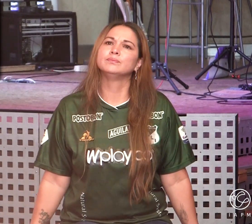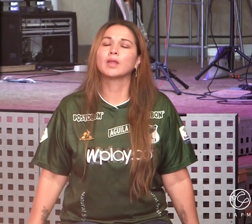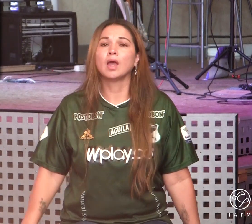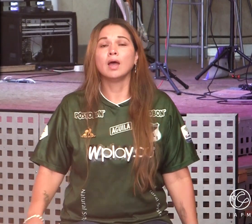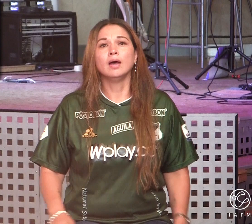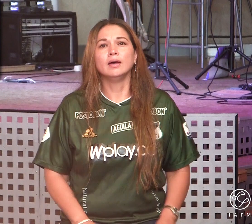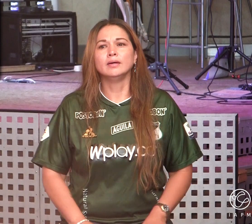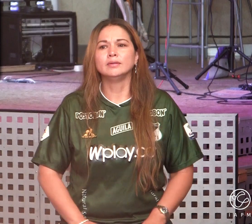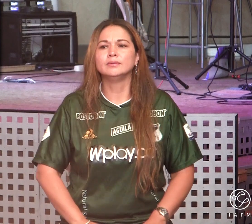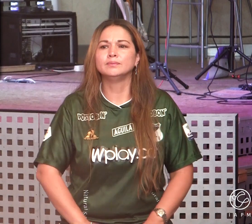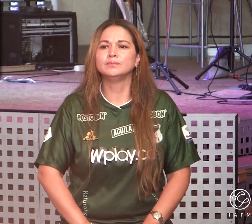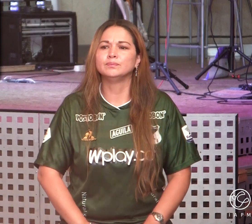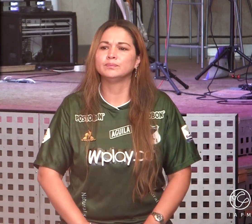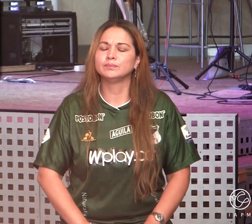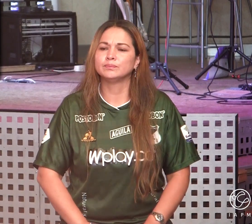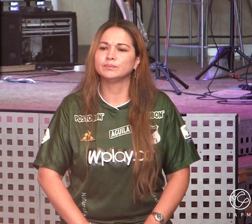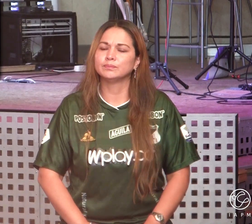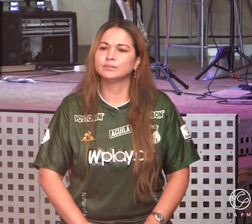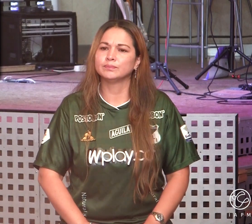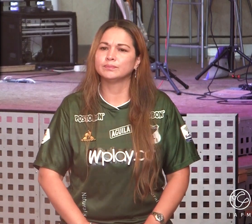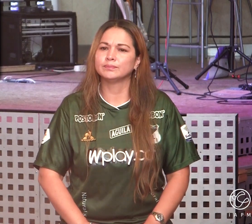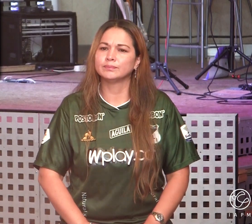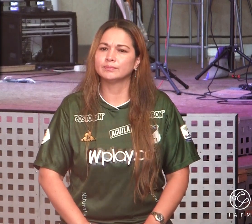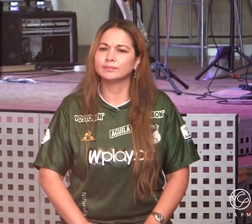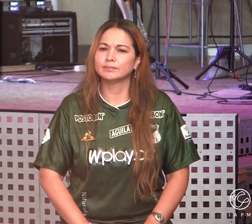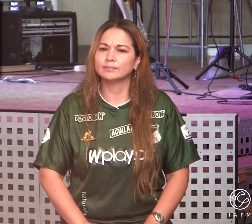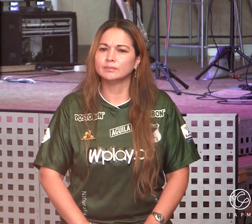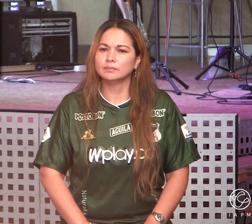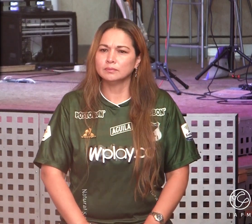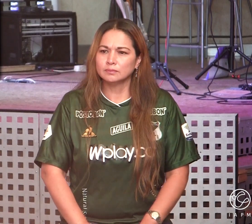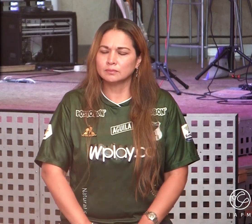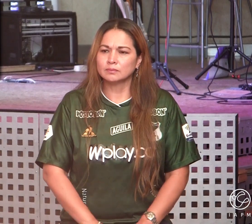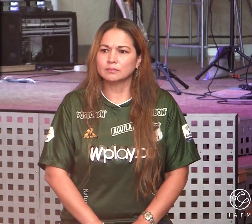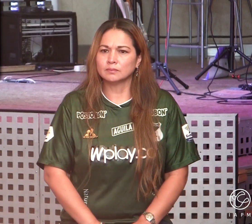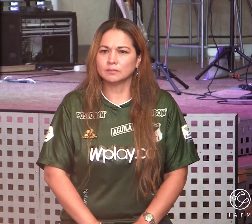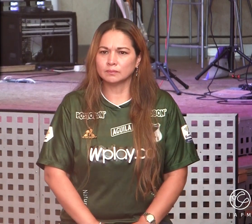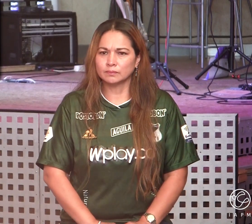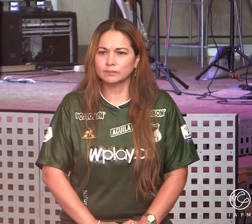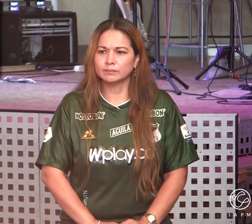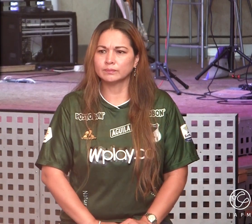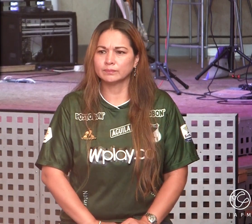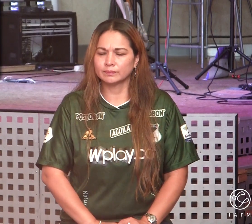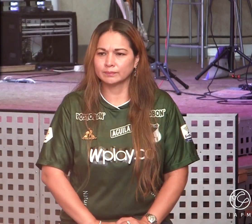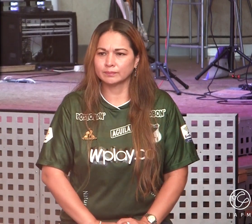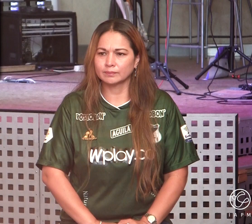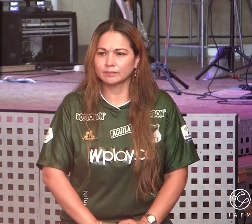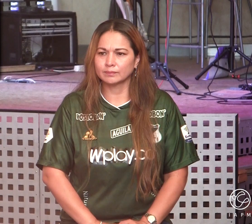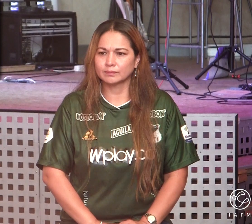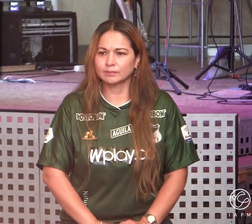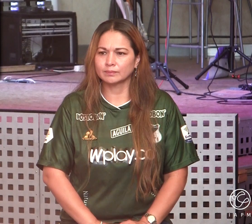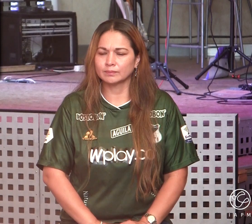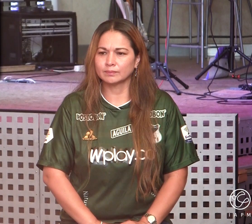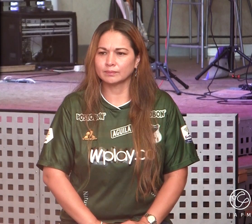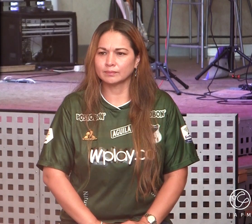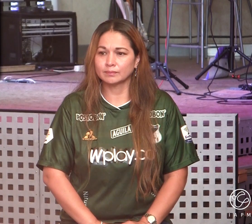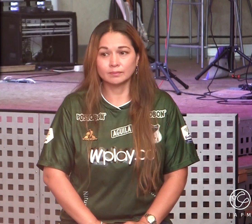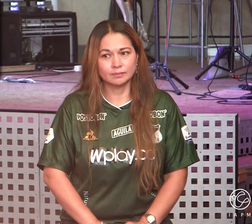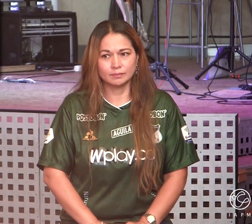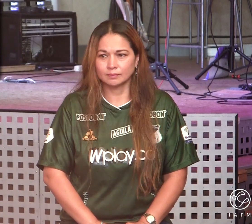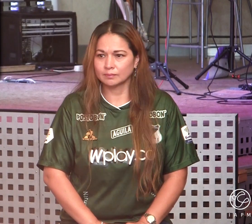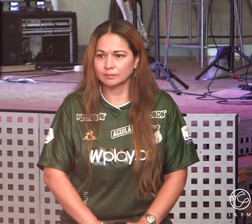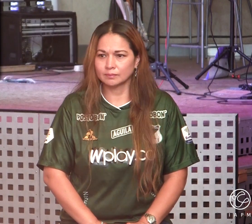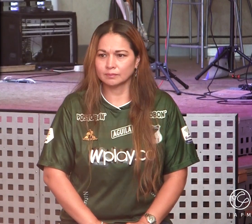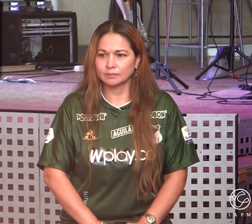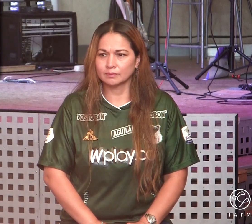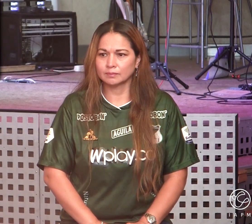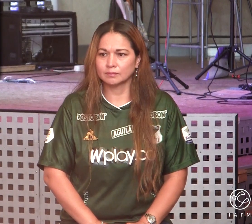Eva. Y aquí aparece una charla muy interesante, que tiene que ver con el matrimonio y con la vida de la